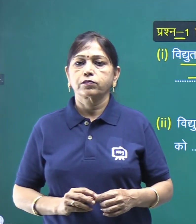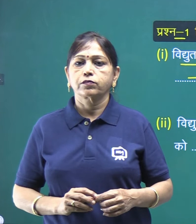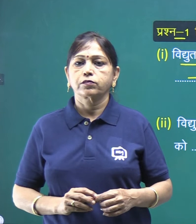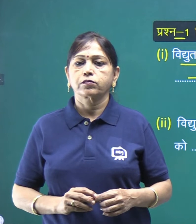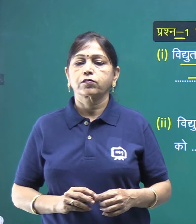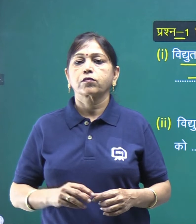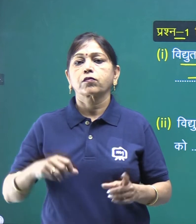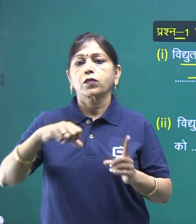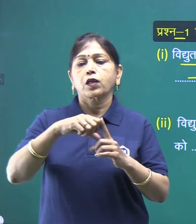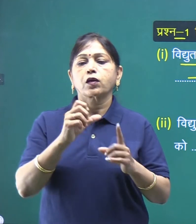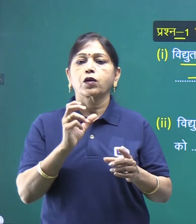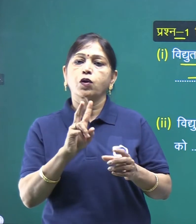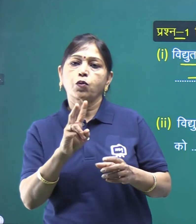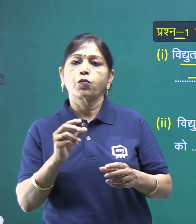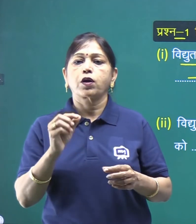किलोवाट घंटा